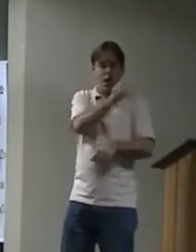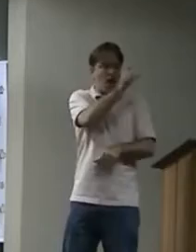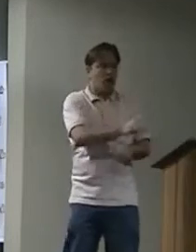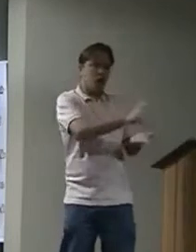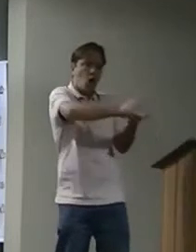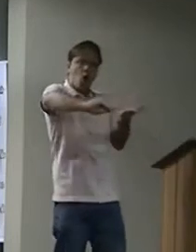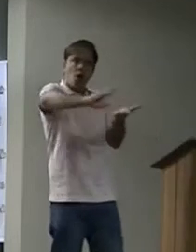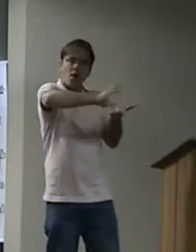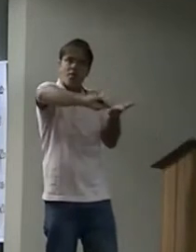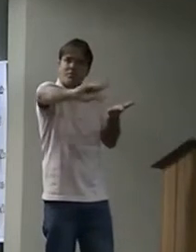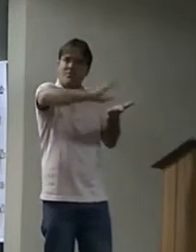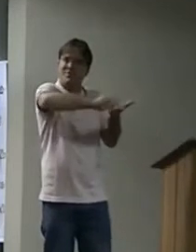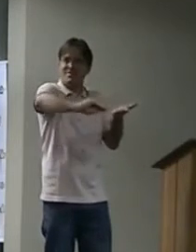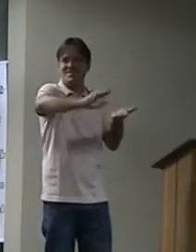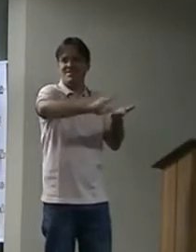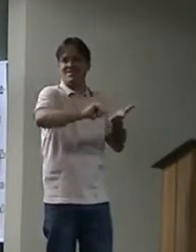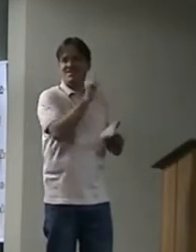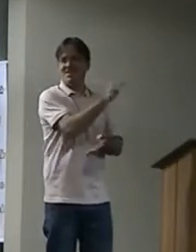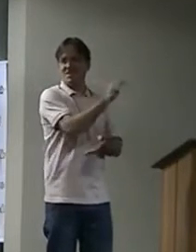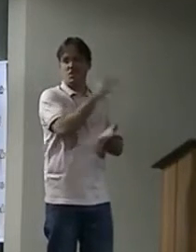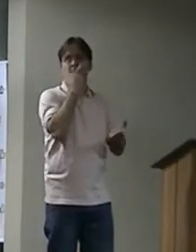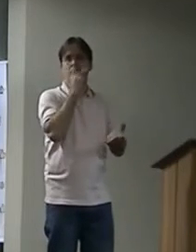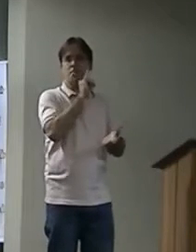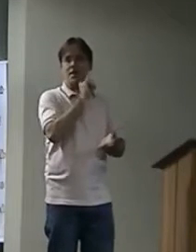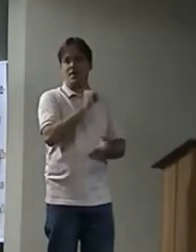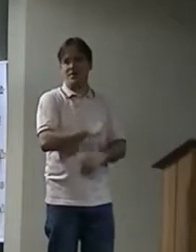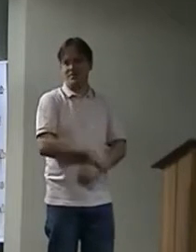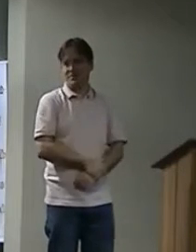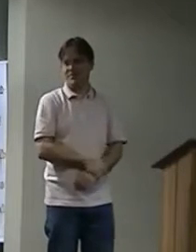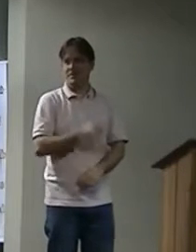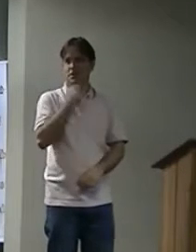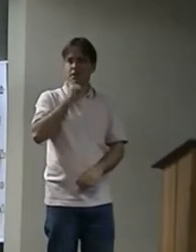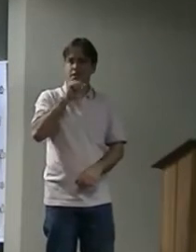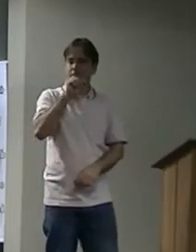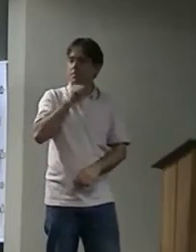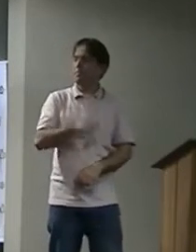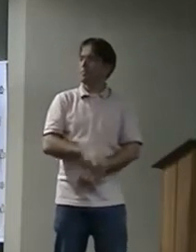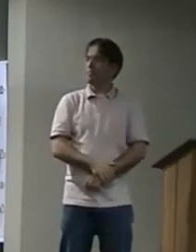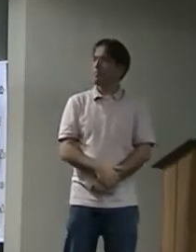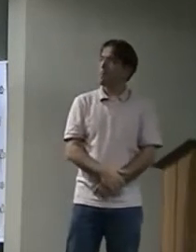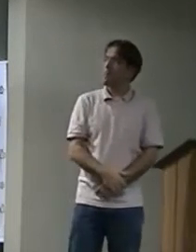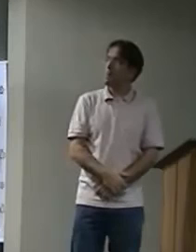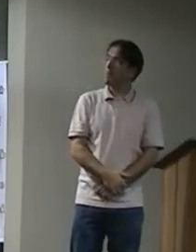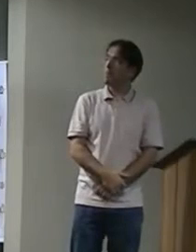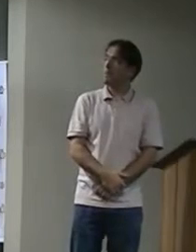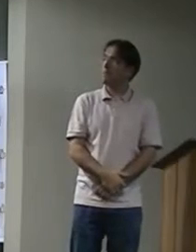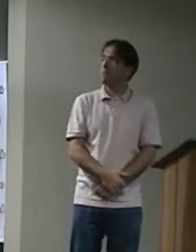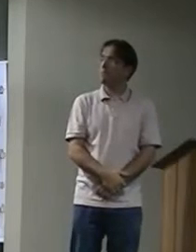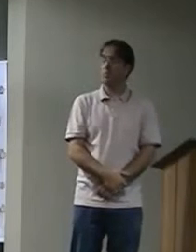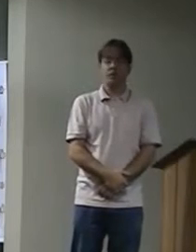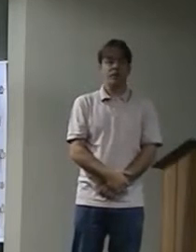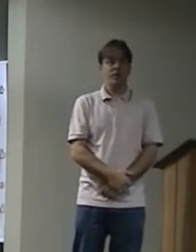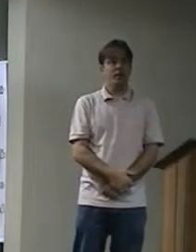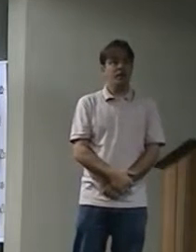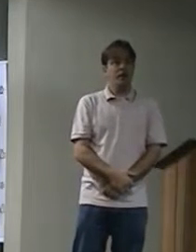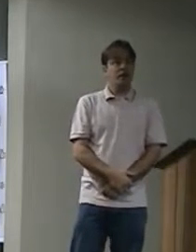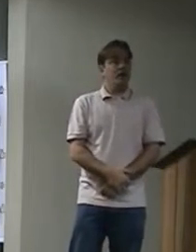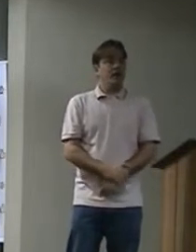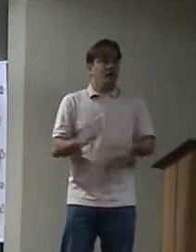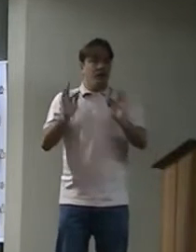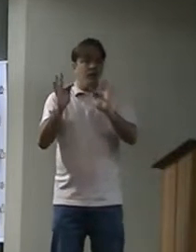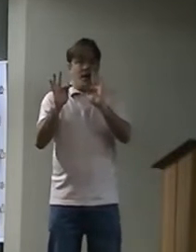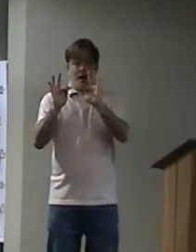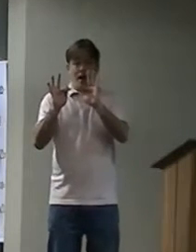A família, ao interagir com os filhos, ajudará a formar a personalidade, determinando aí as